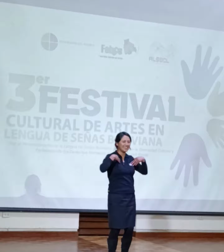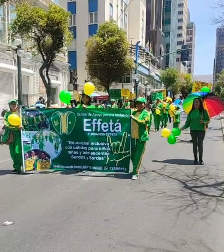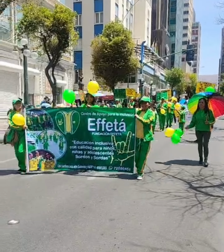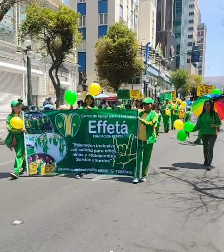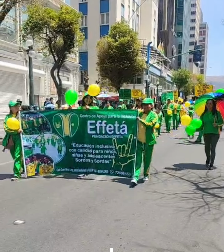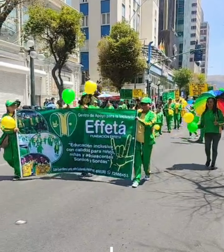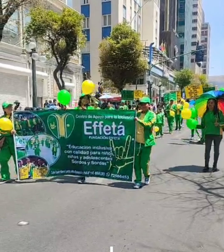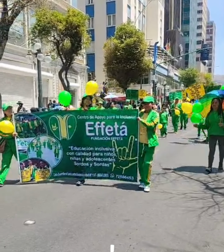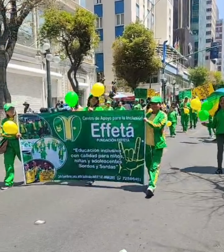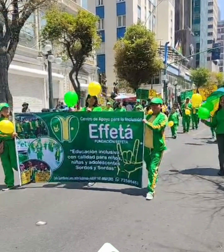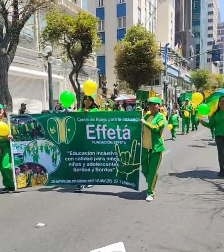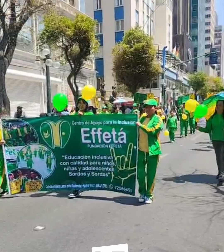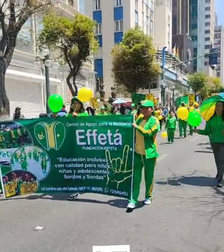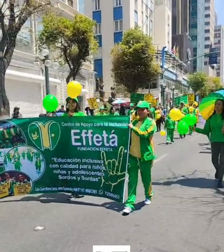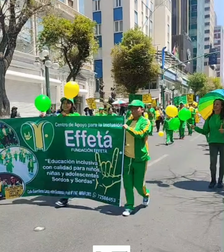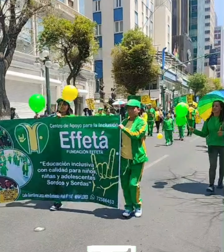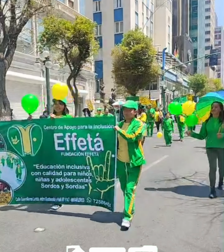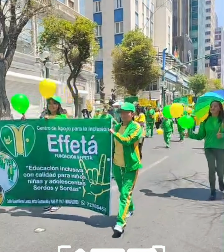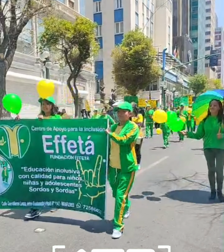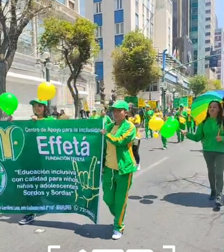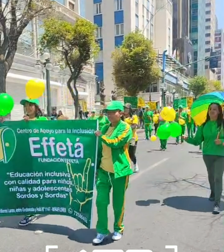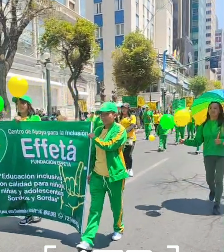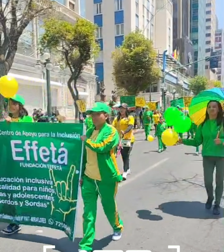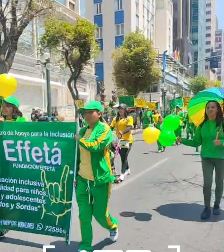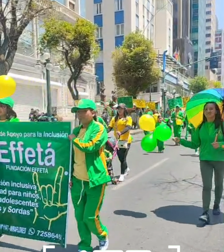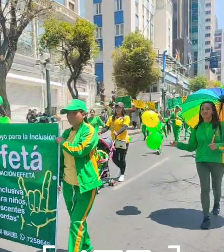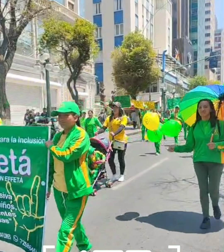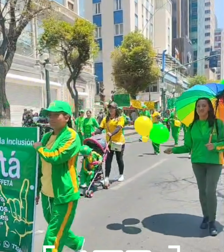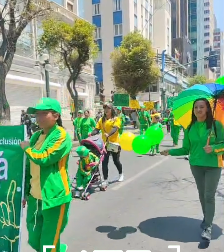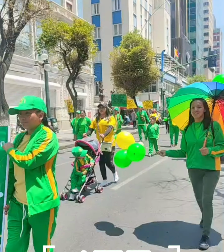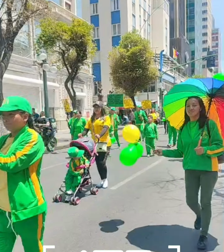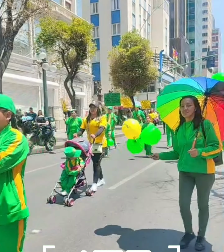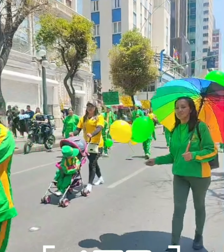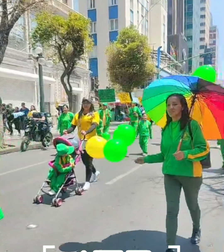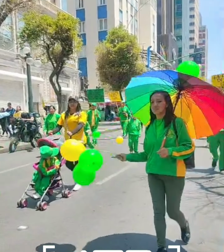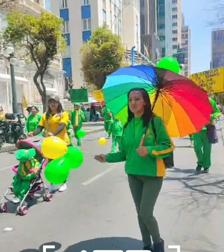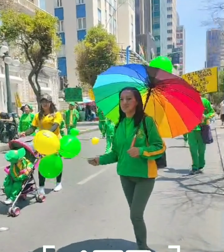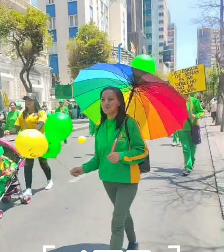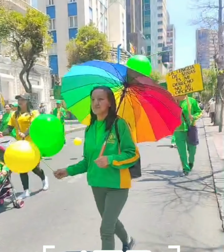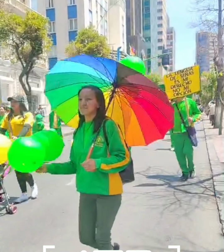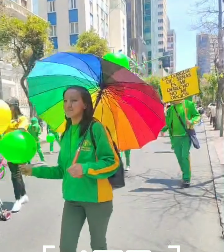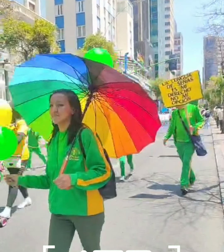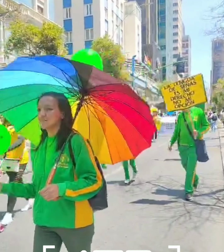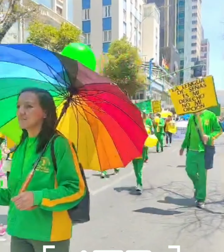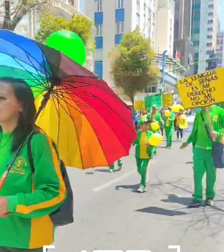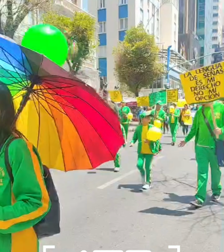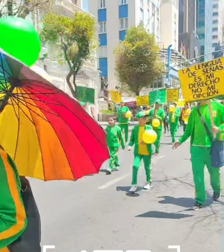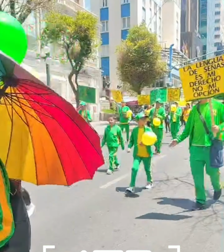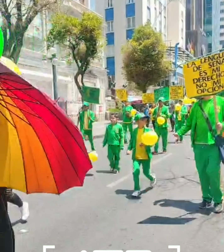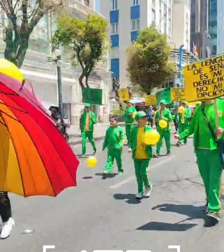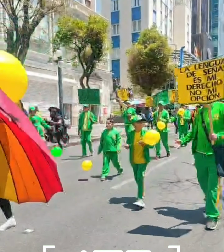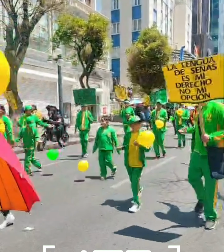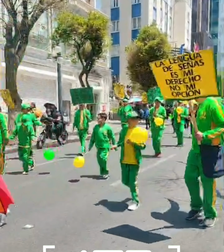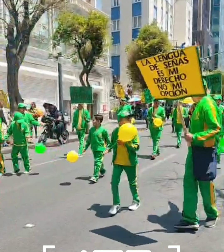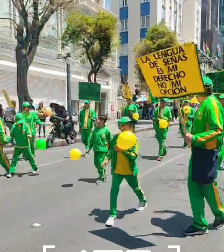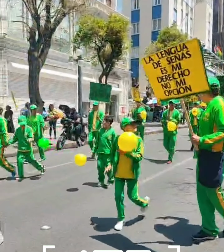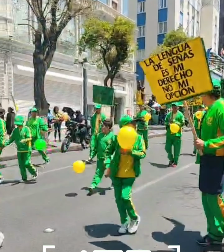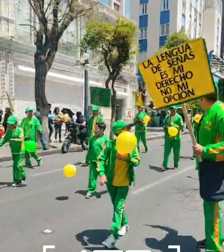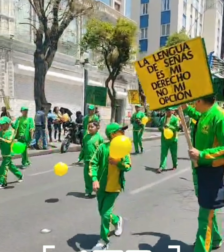Con el fin de reconocer, celebrar la diversidad cultural y fortalecer los derechos humanos de la comunidad sorda, la Defensoría del Pueblo